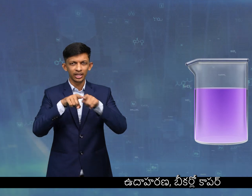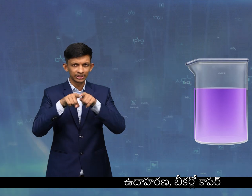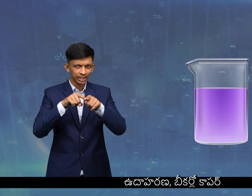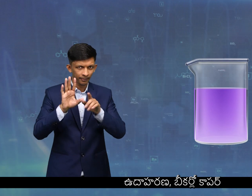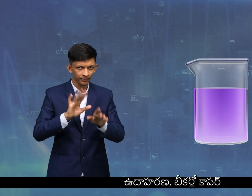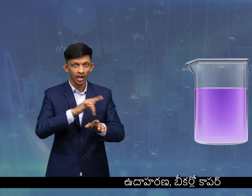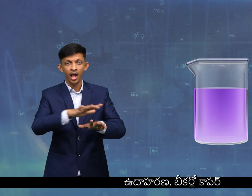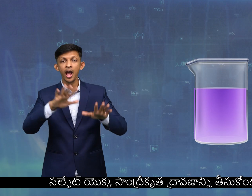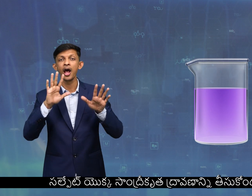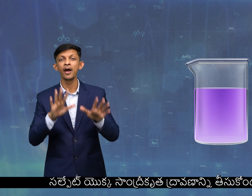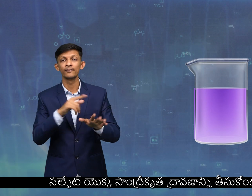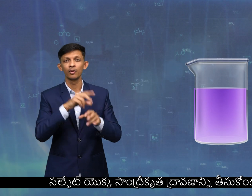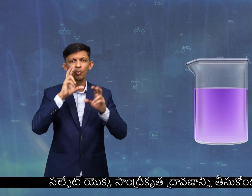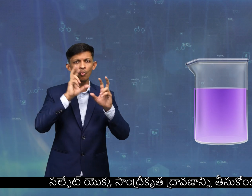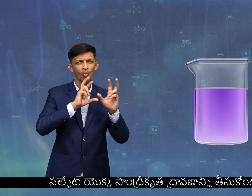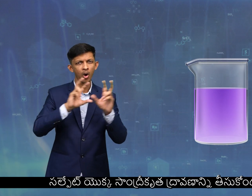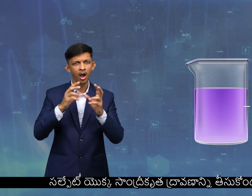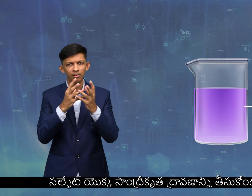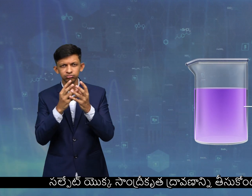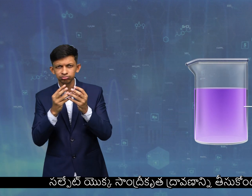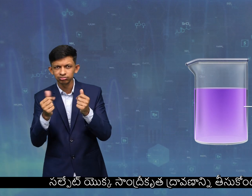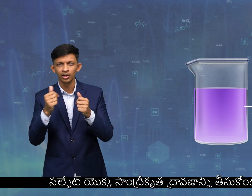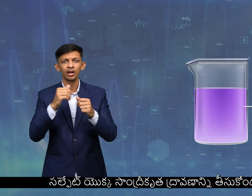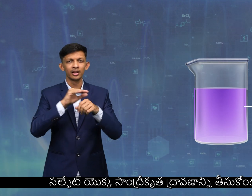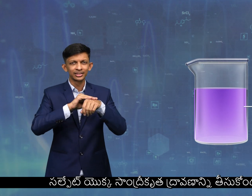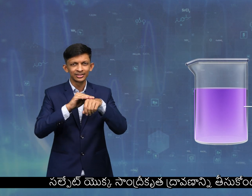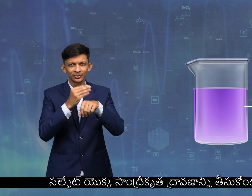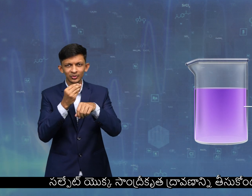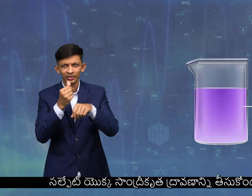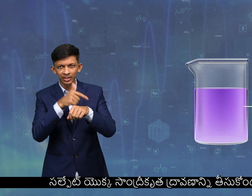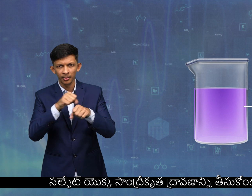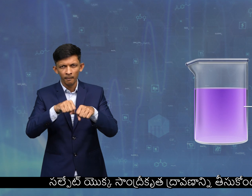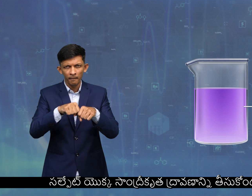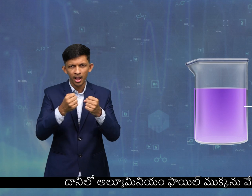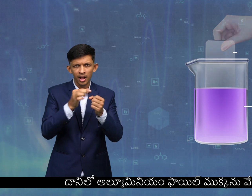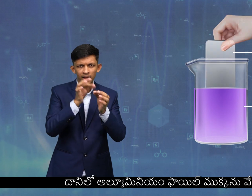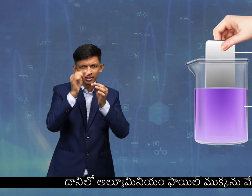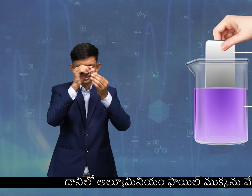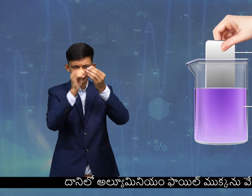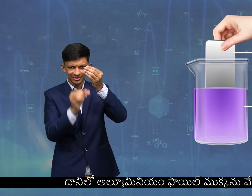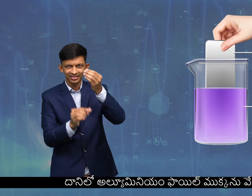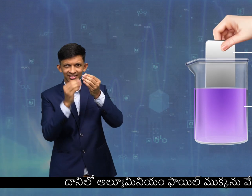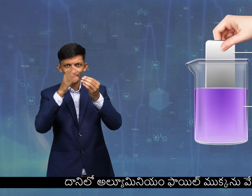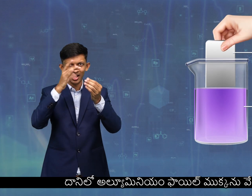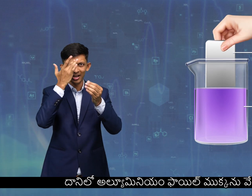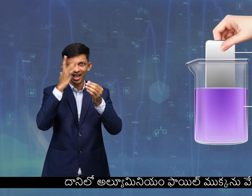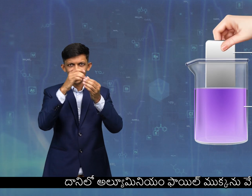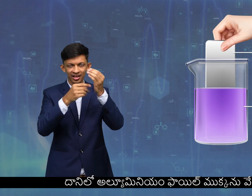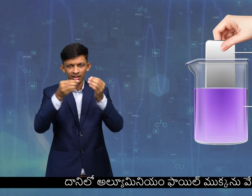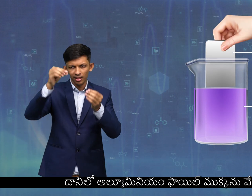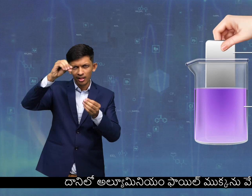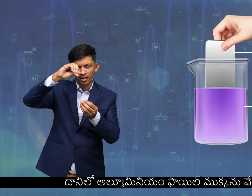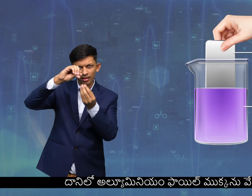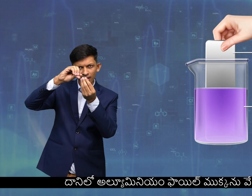ఉదాహరణ బీకర్లో కాపర్ సల్ఫేట్ యొక్క సాంద్రీకృత ద్రావణాన్ని తీసుకోండి మరియు దానిలో